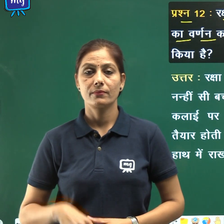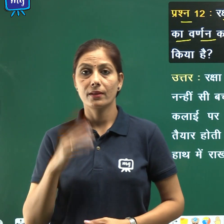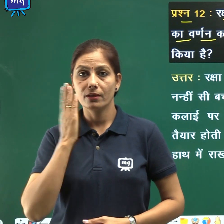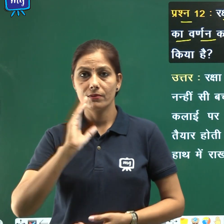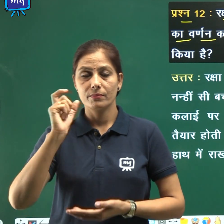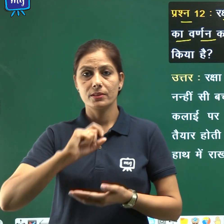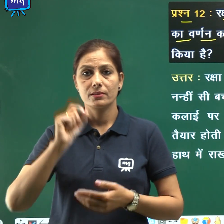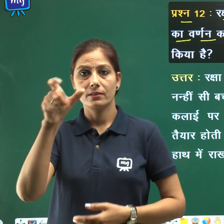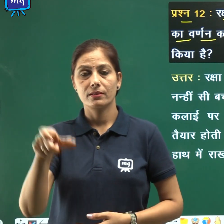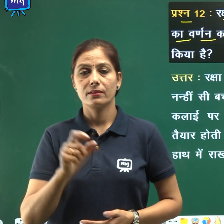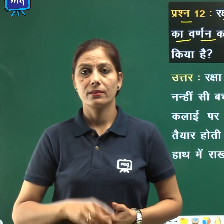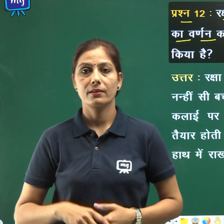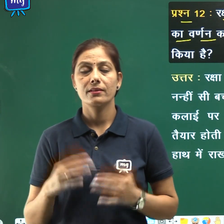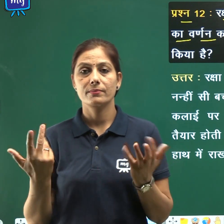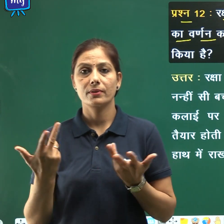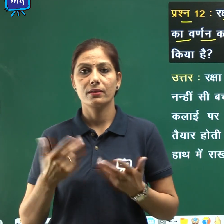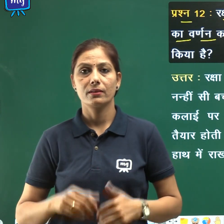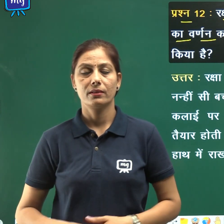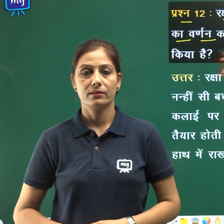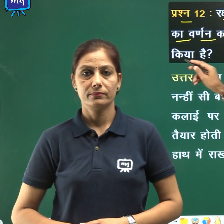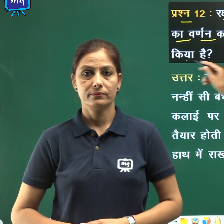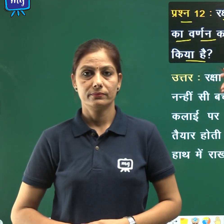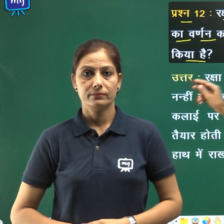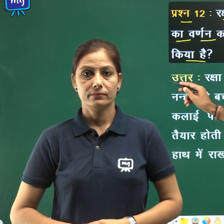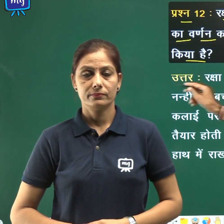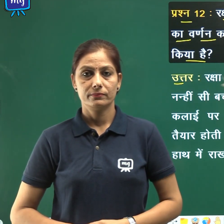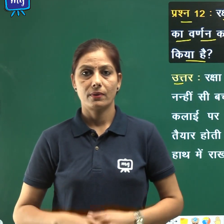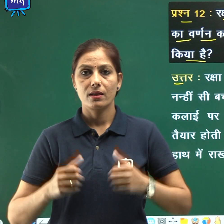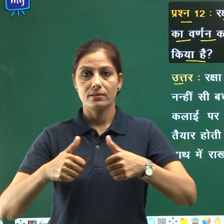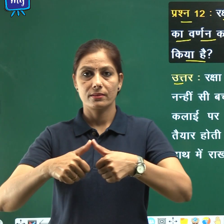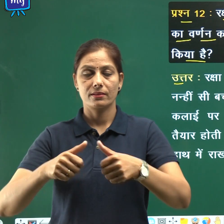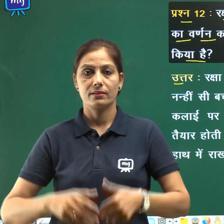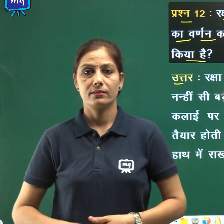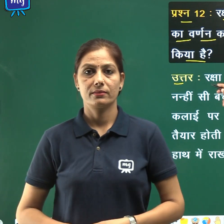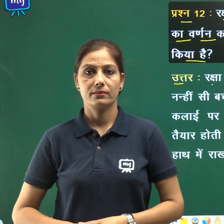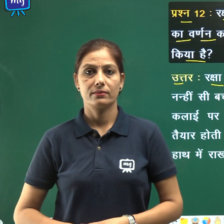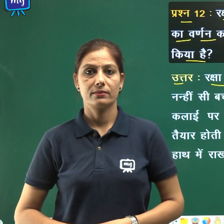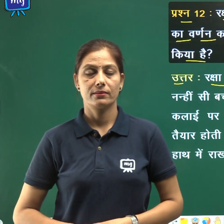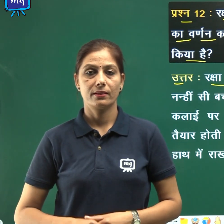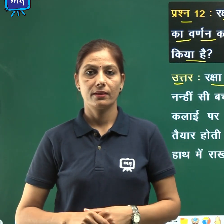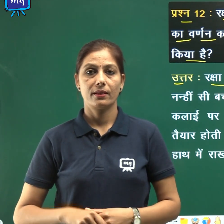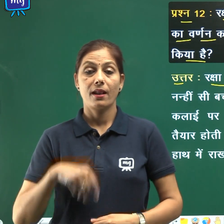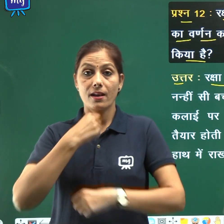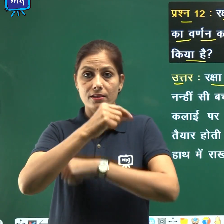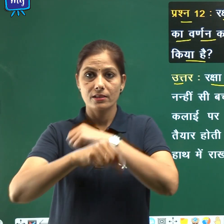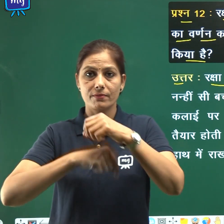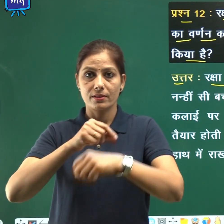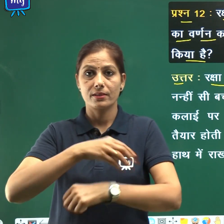कवि ने किस प्रकार किया है? उत्तर है रक्षाबंधन के दिन